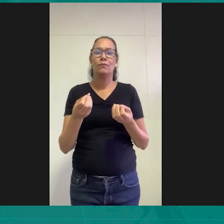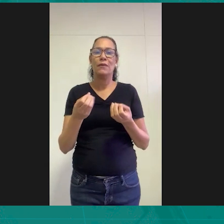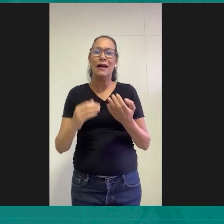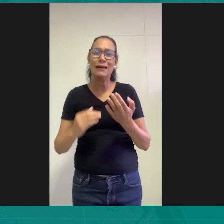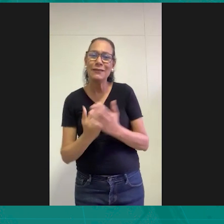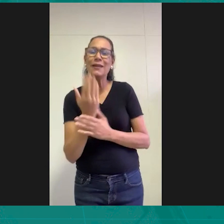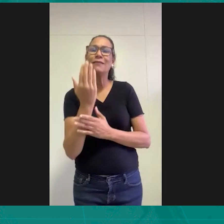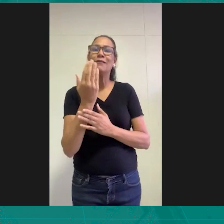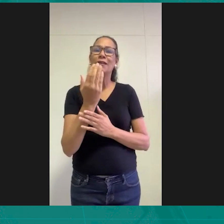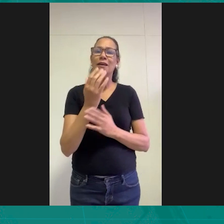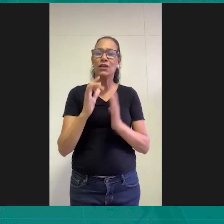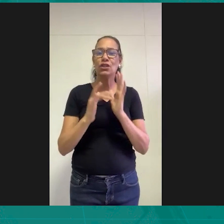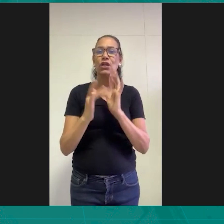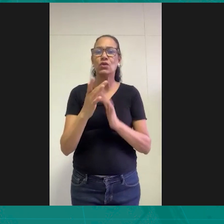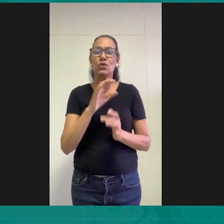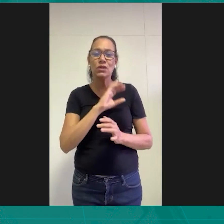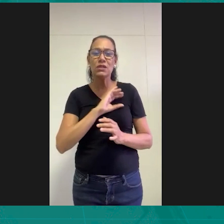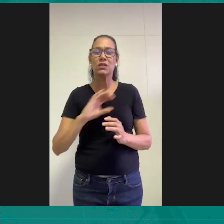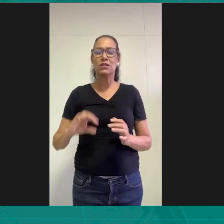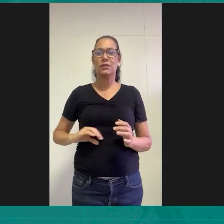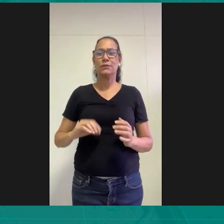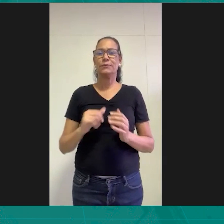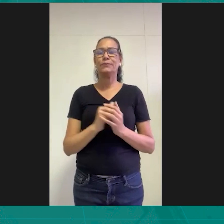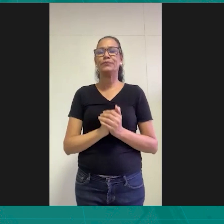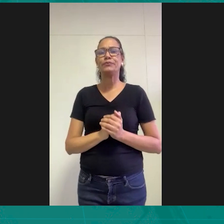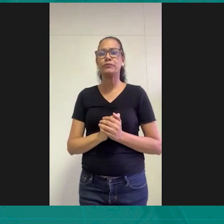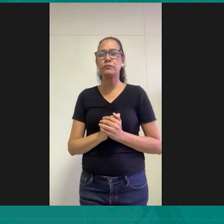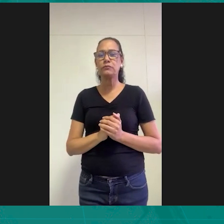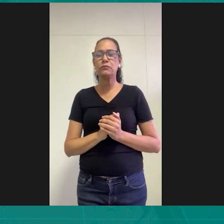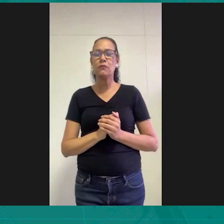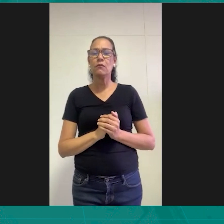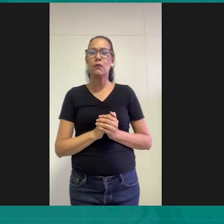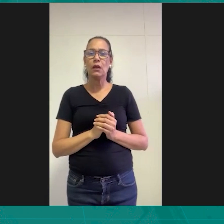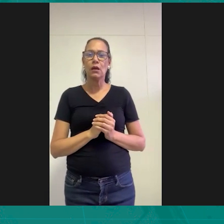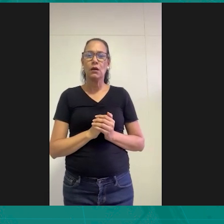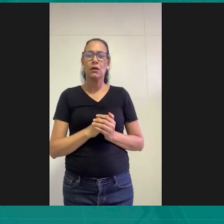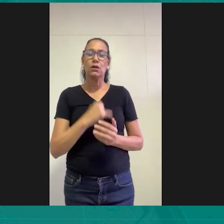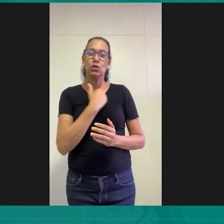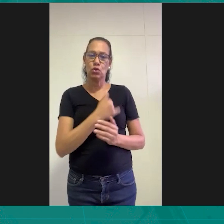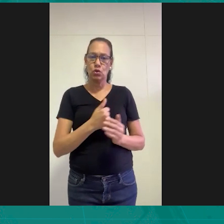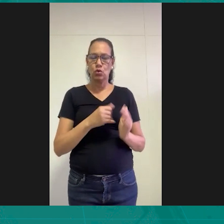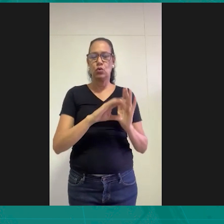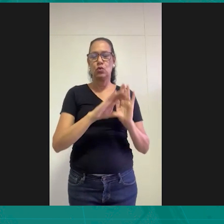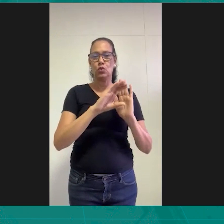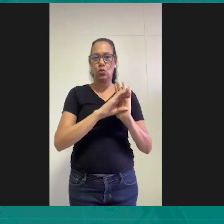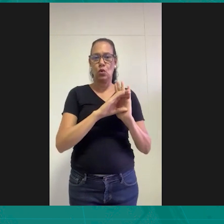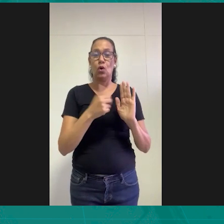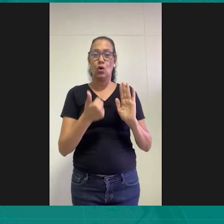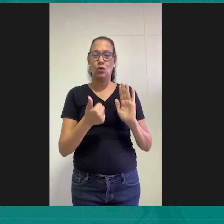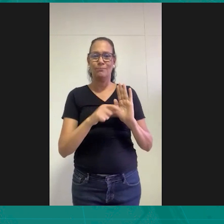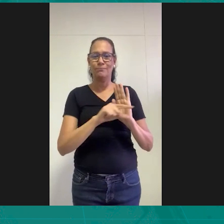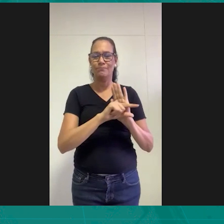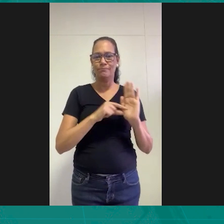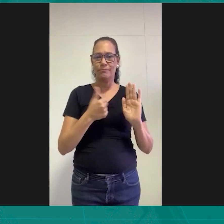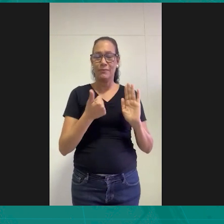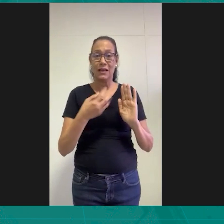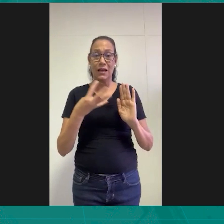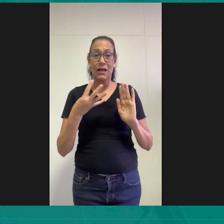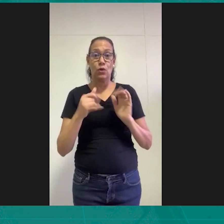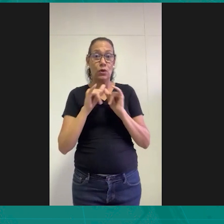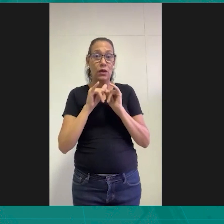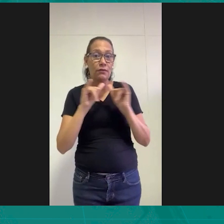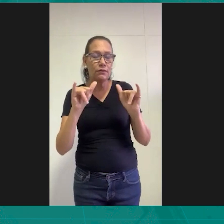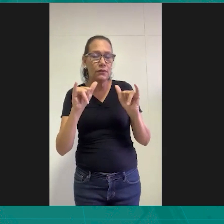14, o verbo se fez carne. Essa palavra, e habitou entre nós, cheio de graça e de verdade.